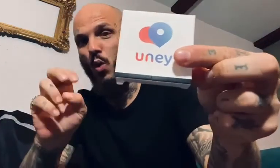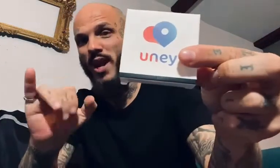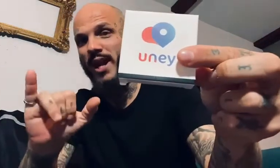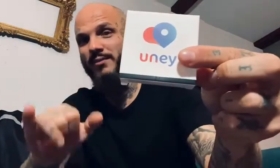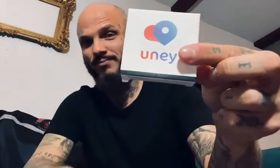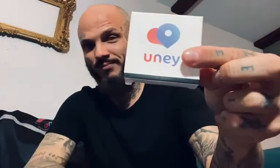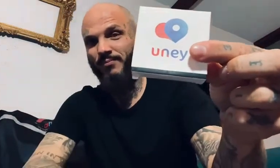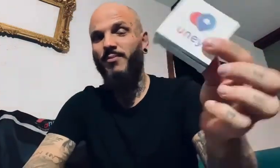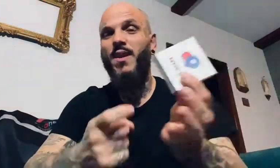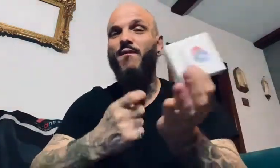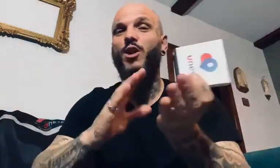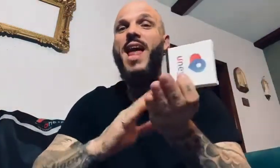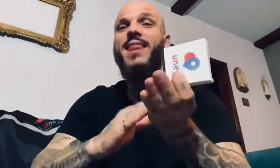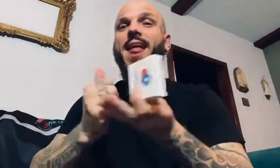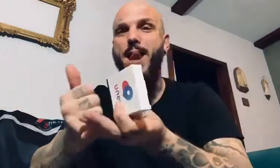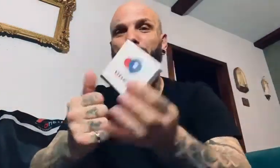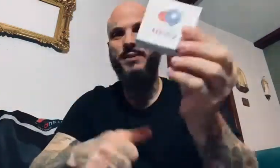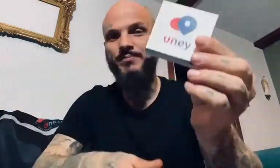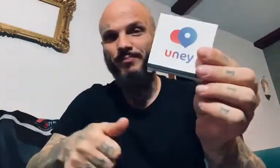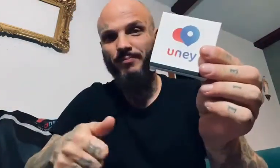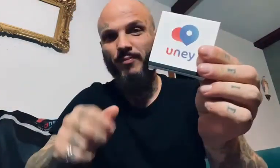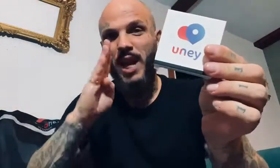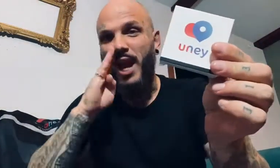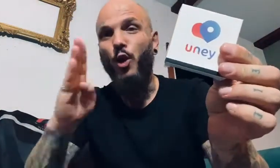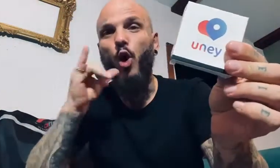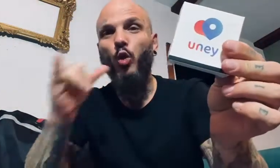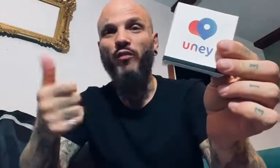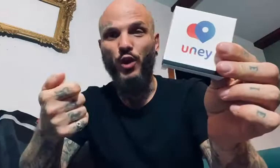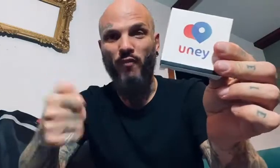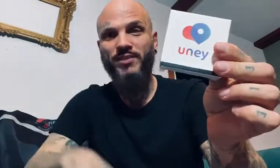ohne von Handheld, ein Notrufknopf.